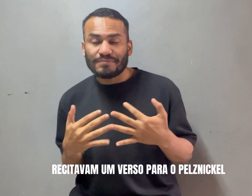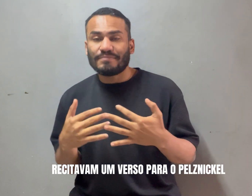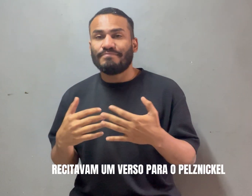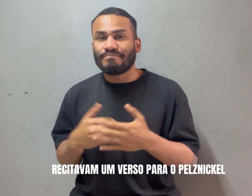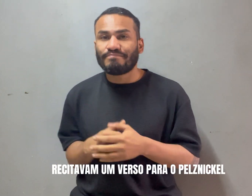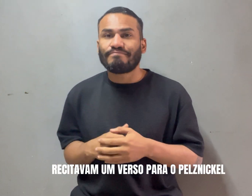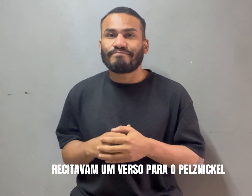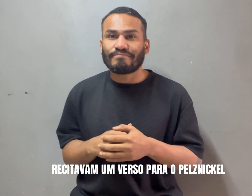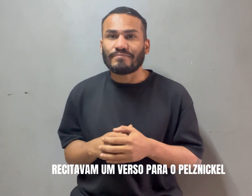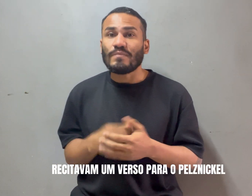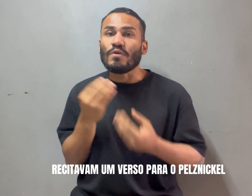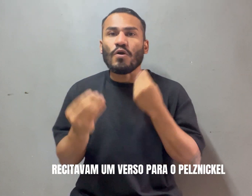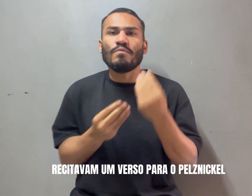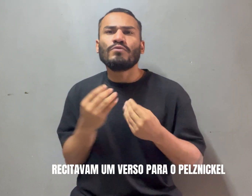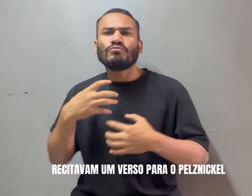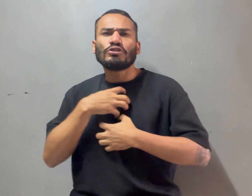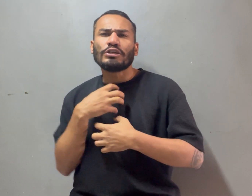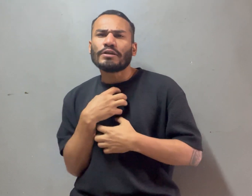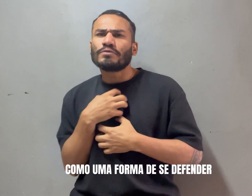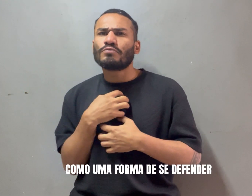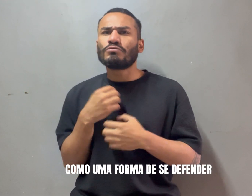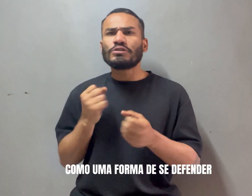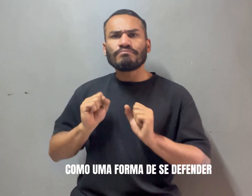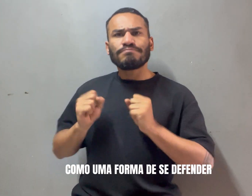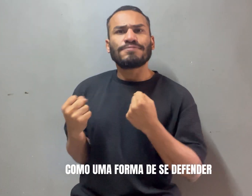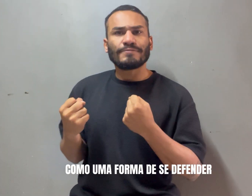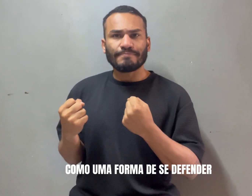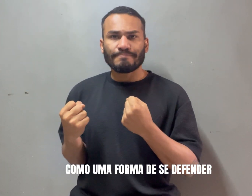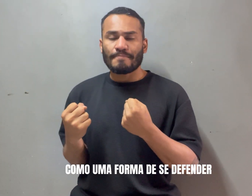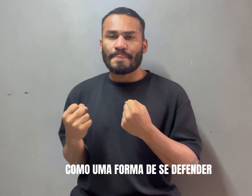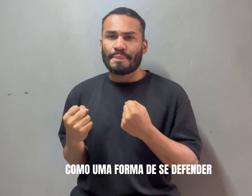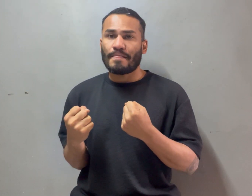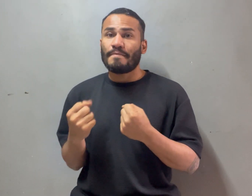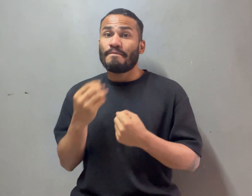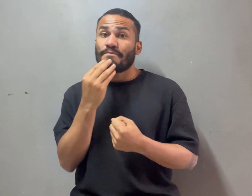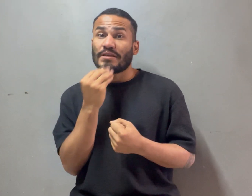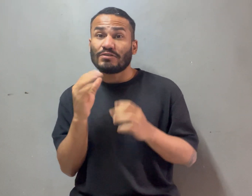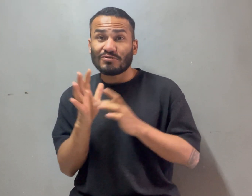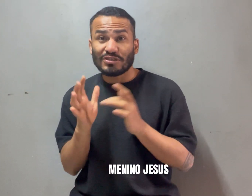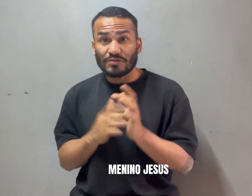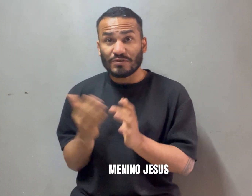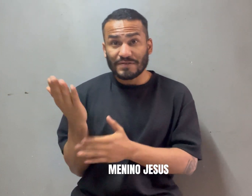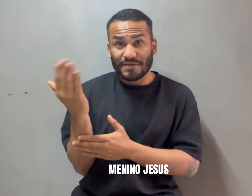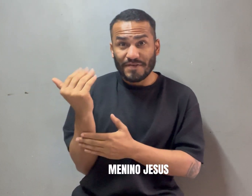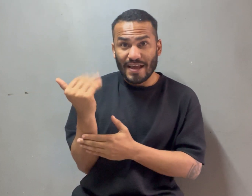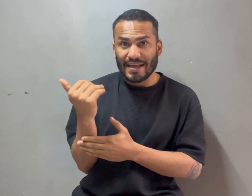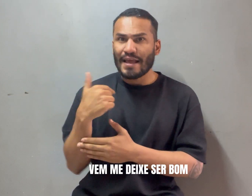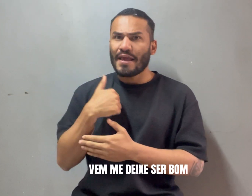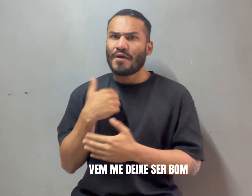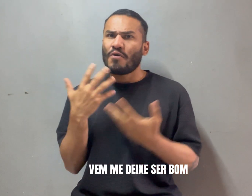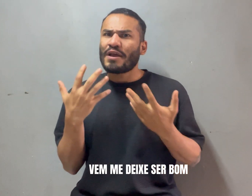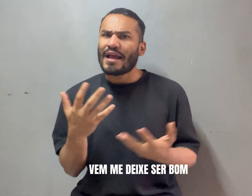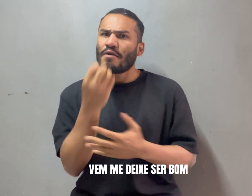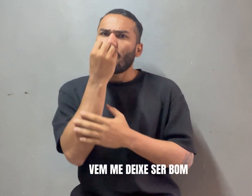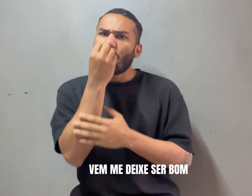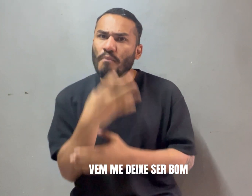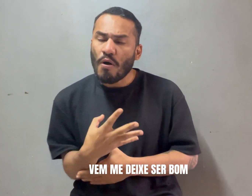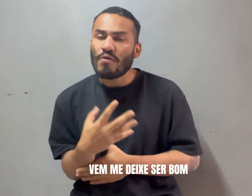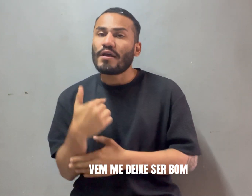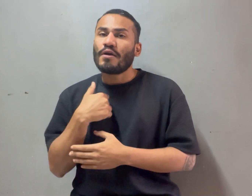um verso para o Belsnickel, como uma forma de se defender. Menino Jesus, vem, me deixe ser bom,